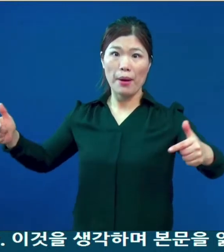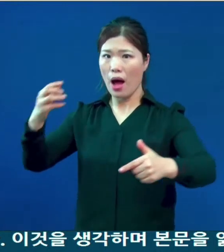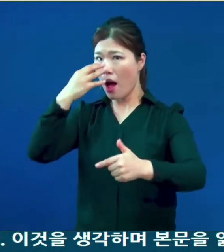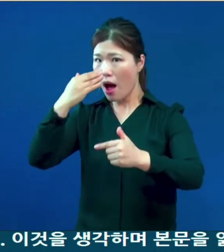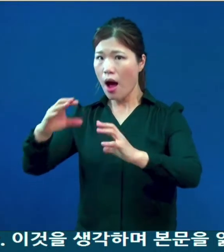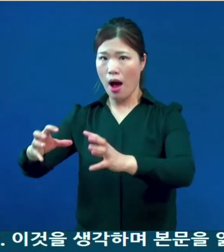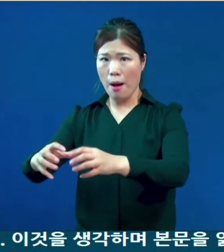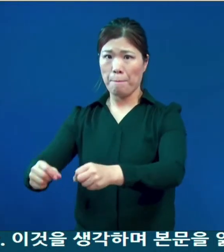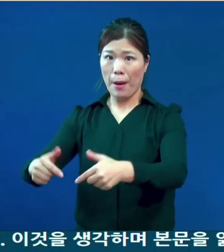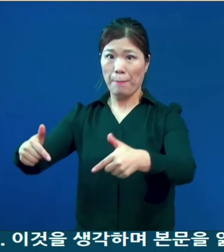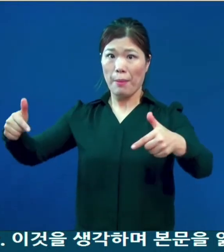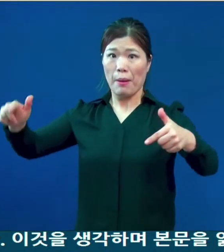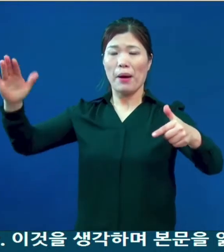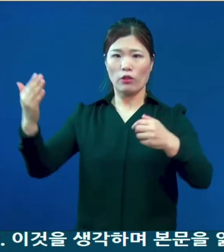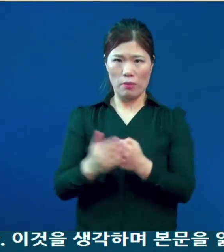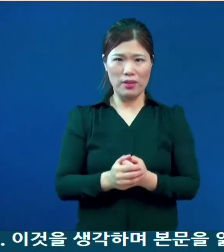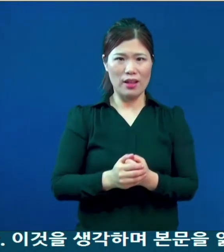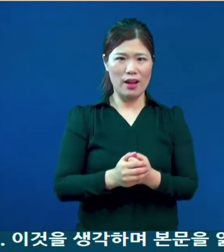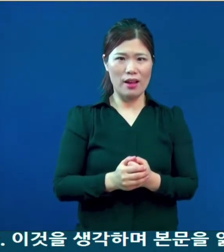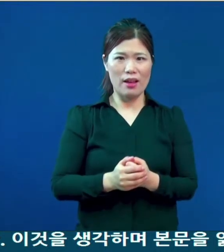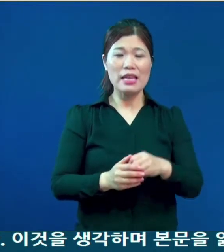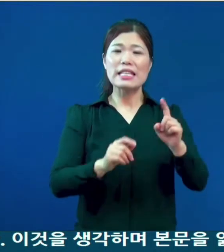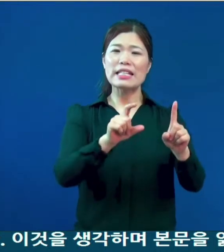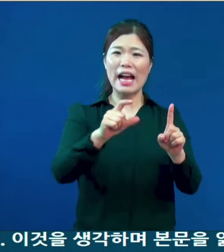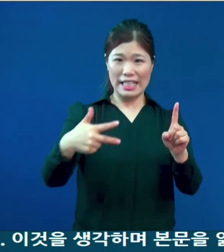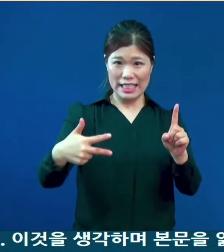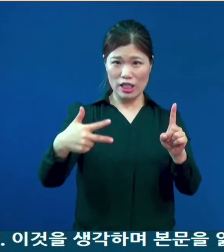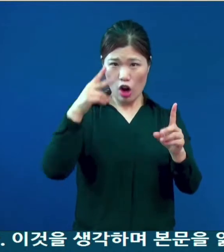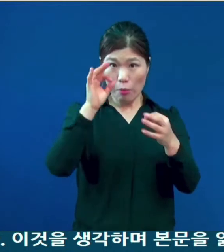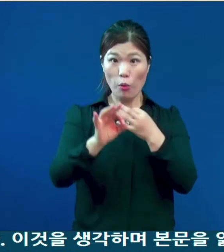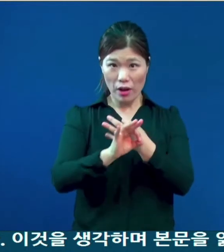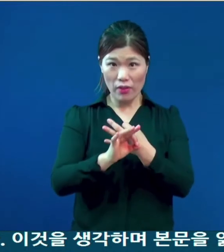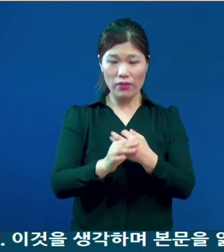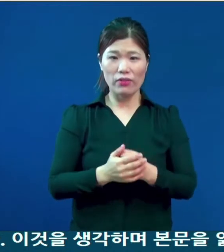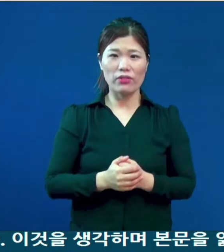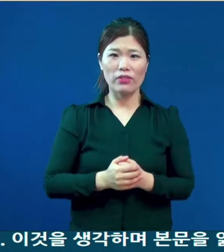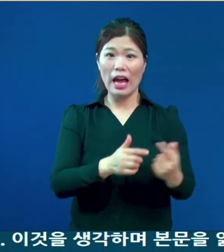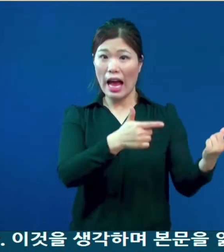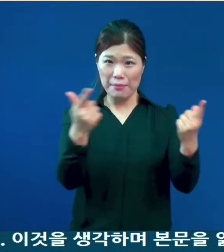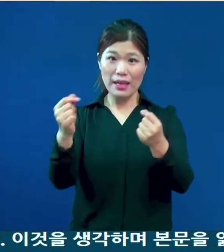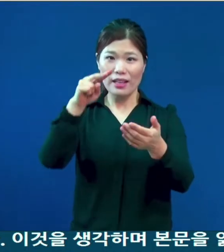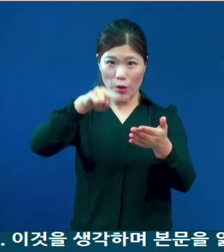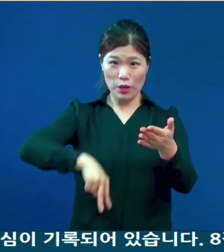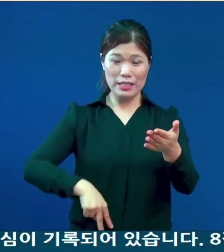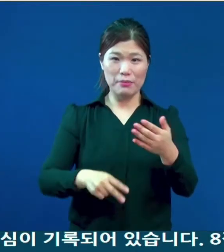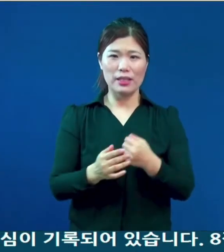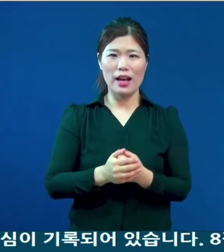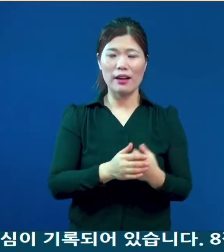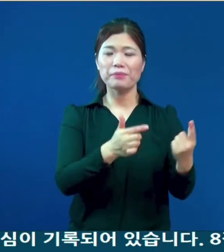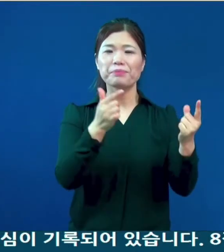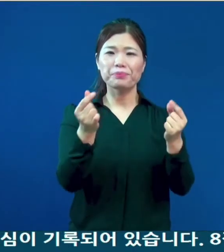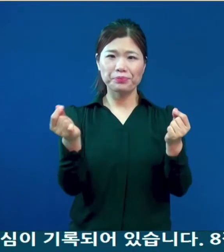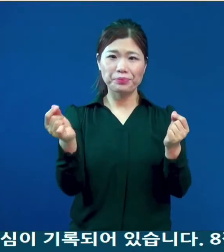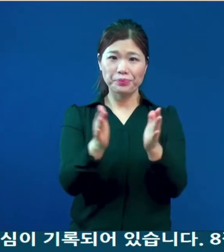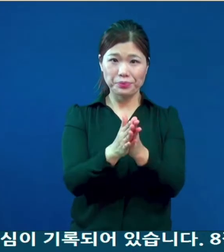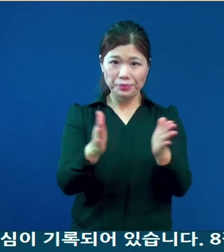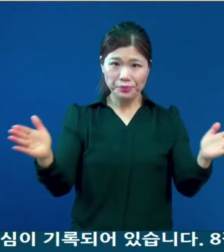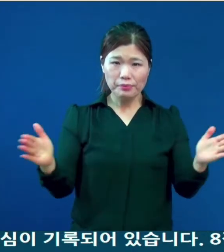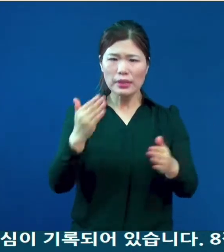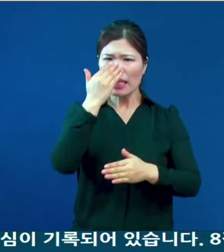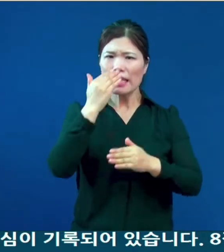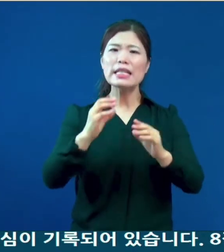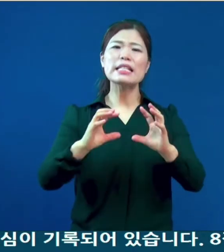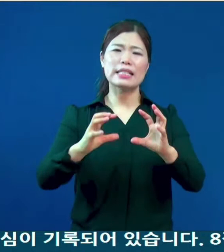전 우리가 읽진 않았는데 7절의 말씀, 우리 7절의 말씀은 함께 읽어보도록 하겠습니다. 시작.